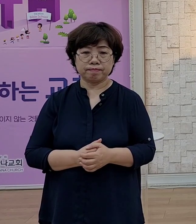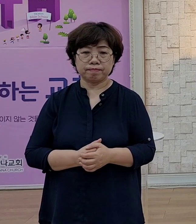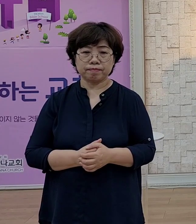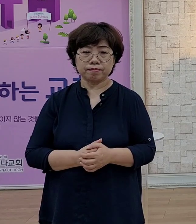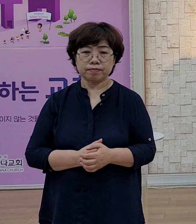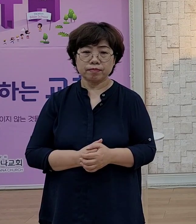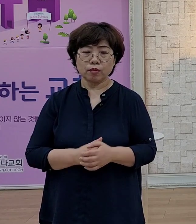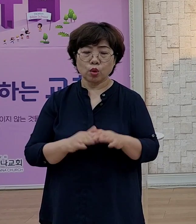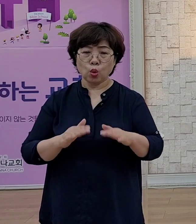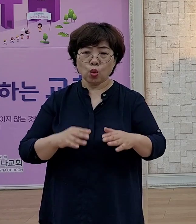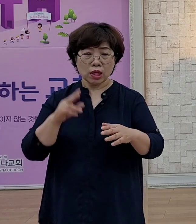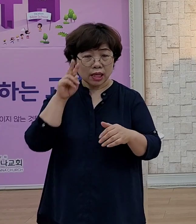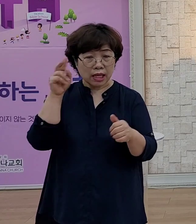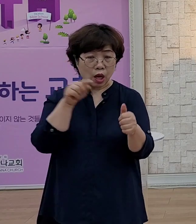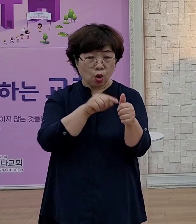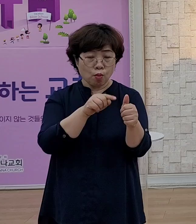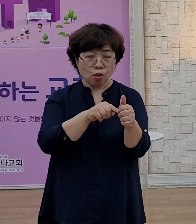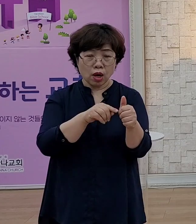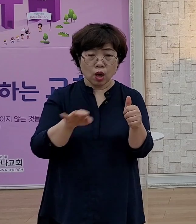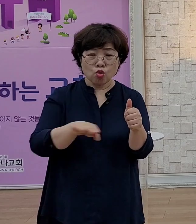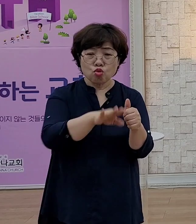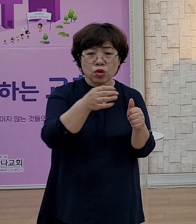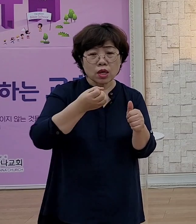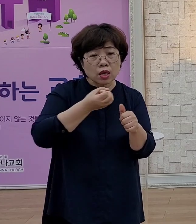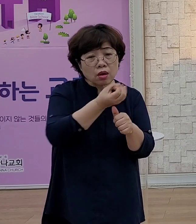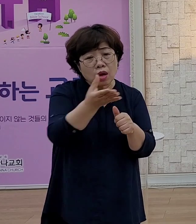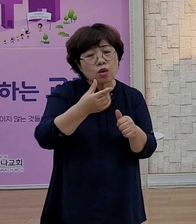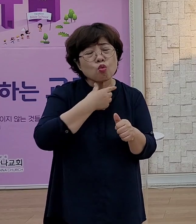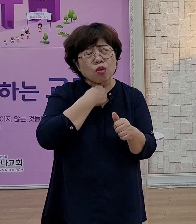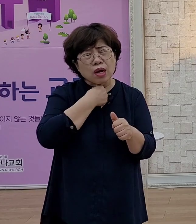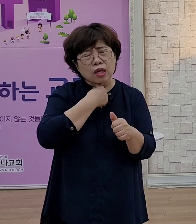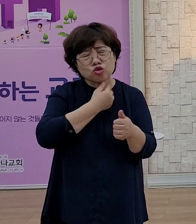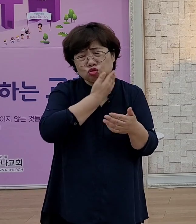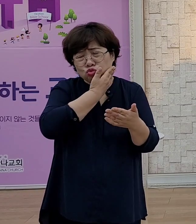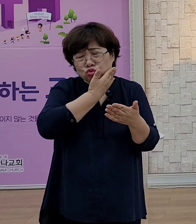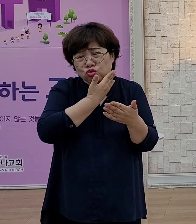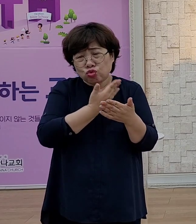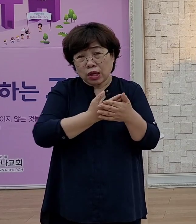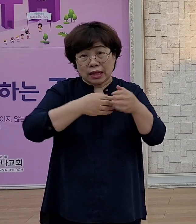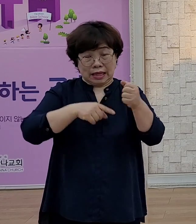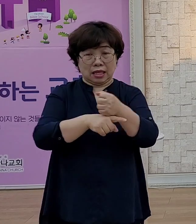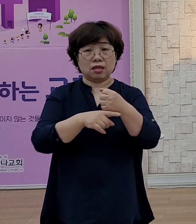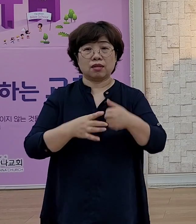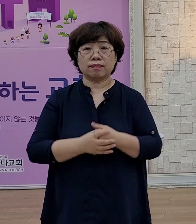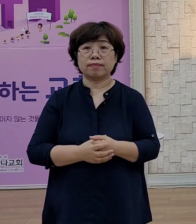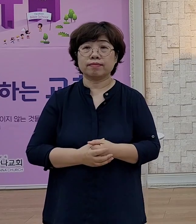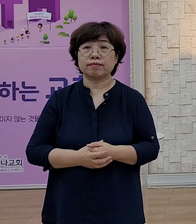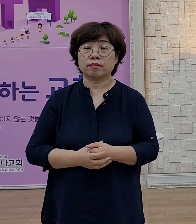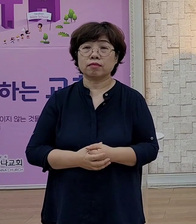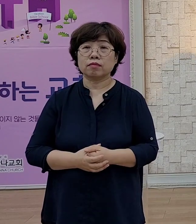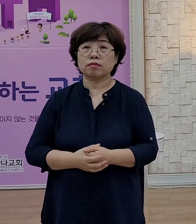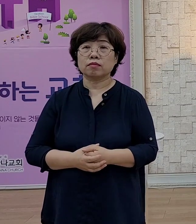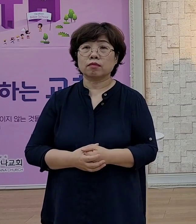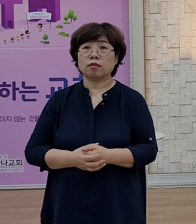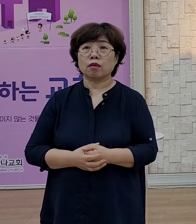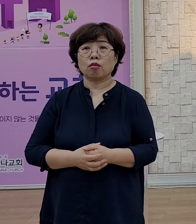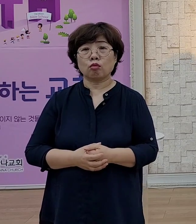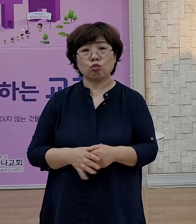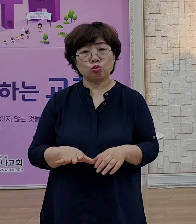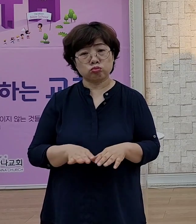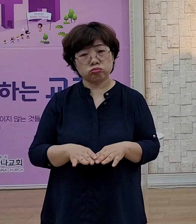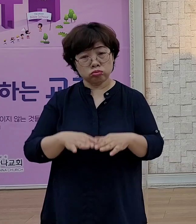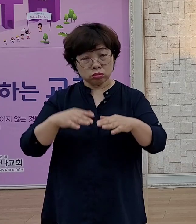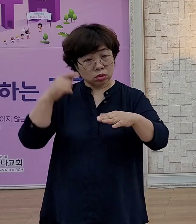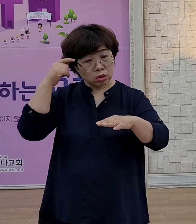이게 오늘 야고보가 우리에게 하고자 하는 가장 중요한 메시지입니다. 아니 이 계획이 뭐가 잘못된